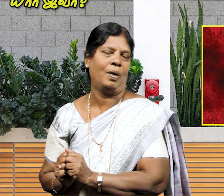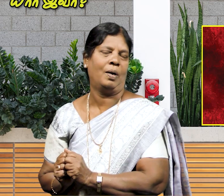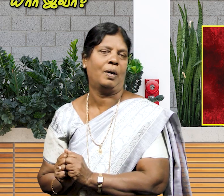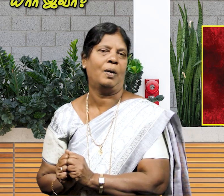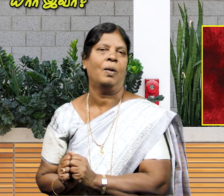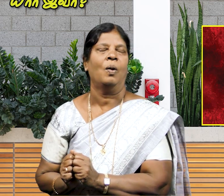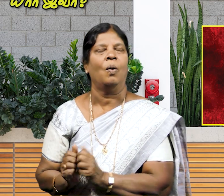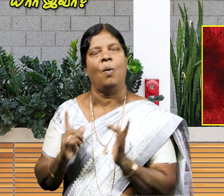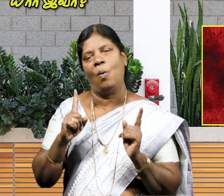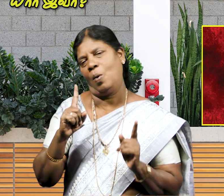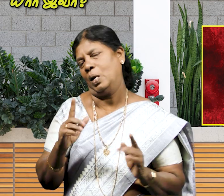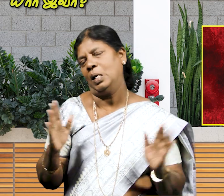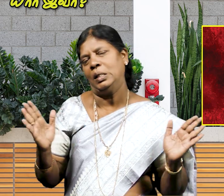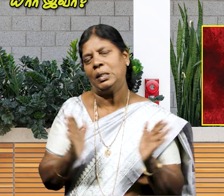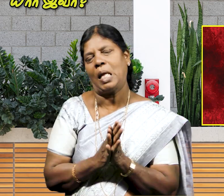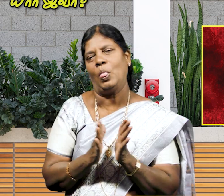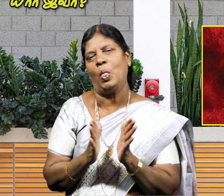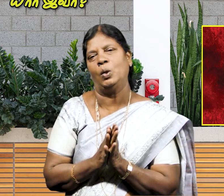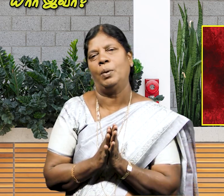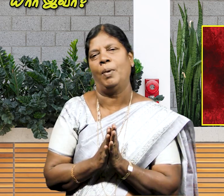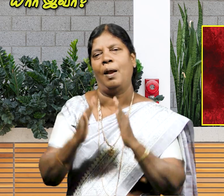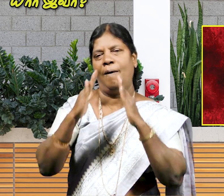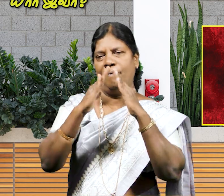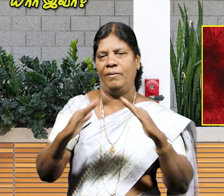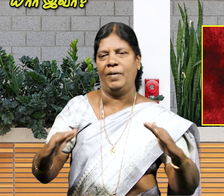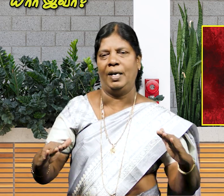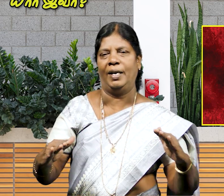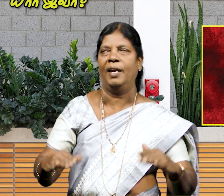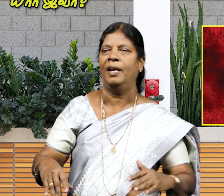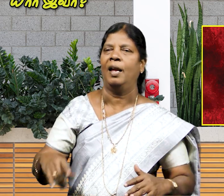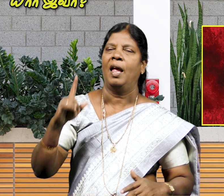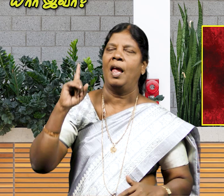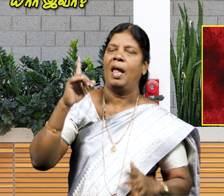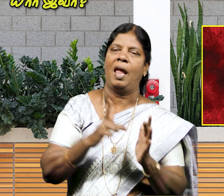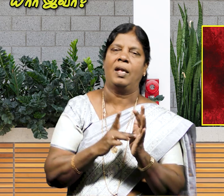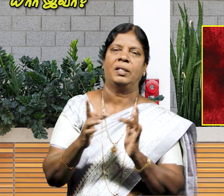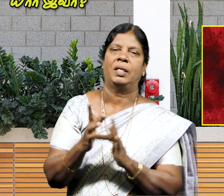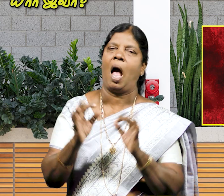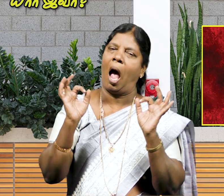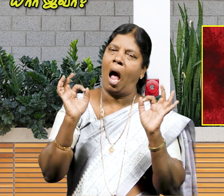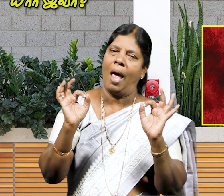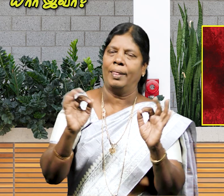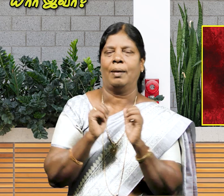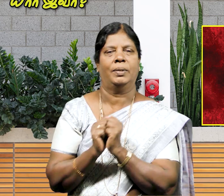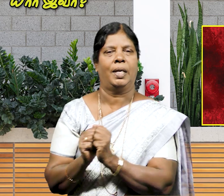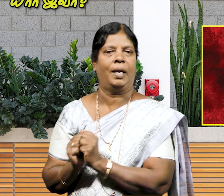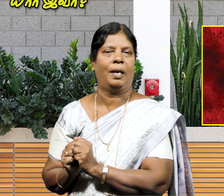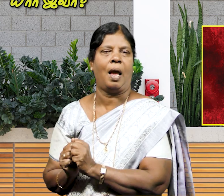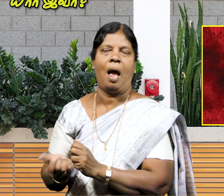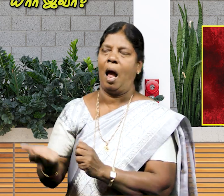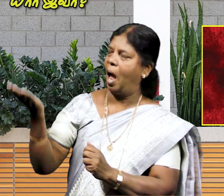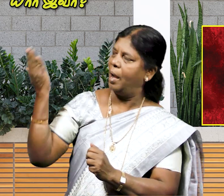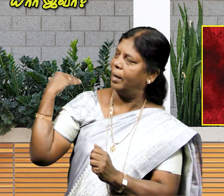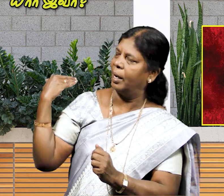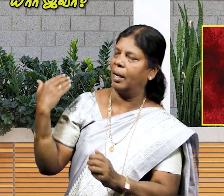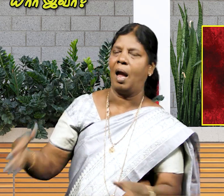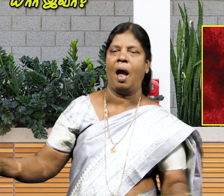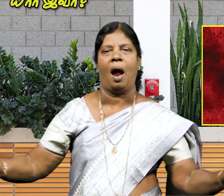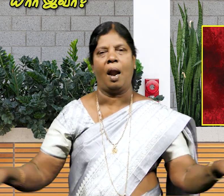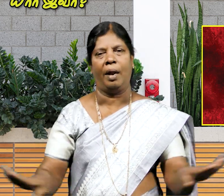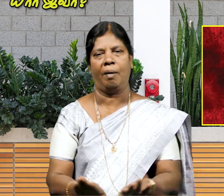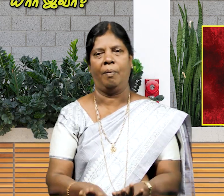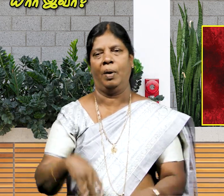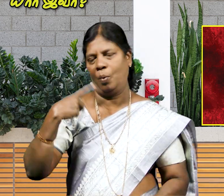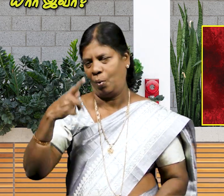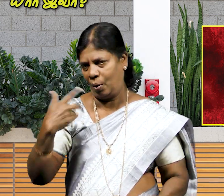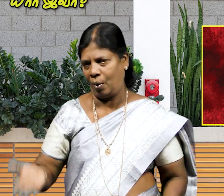இருதயத்திலே வரவேற்கிறவர்களுக்கு ஒரு சந்தோஷமான வீட்டை இயேசு கிறிஸ்து ஆயத்தம் பண்ணி